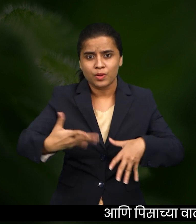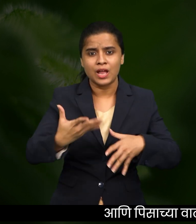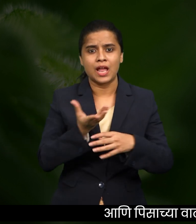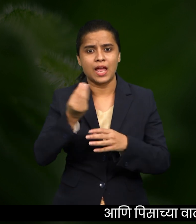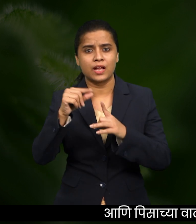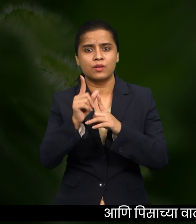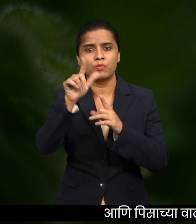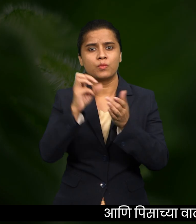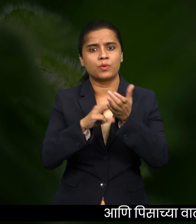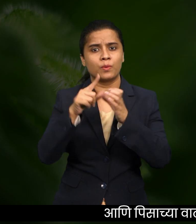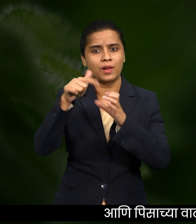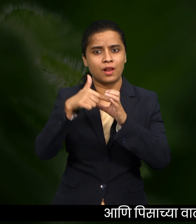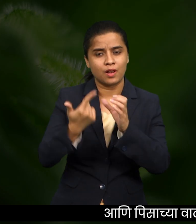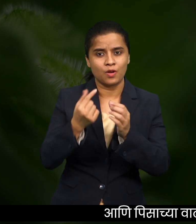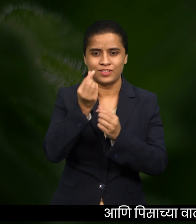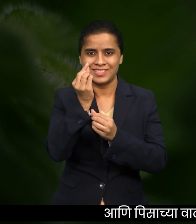केंद्रित केले आहे.